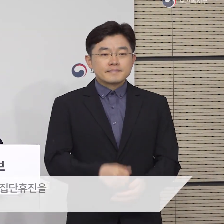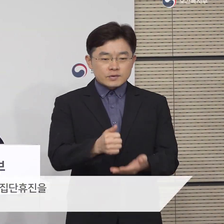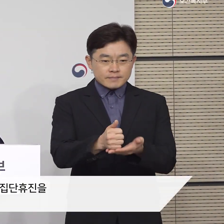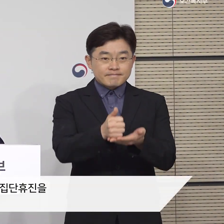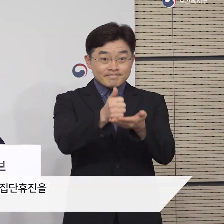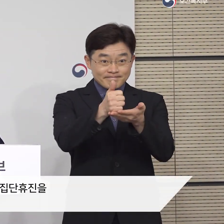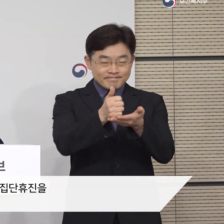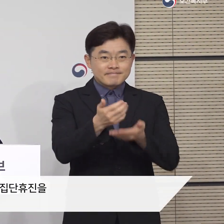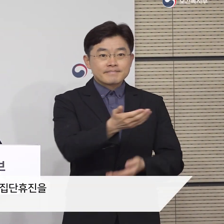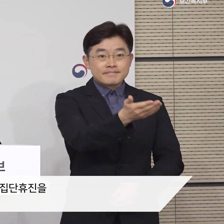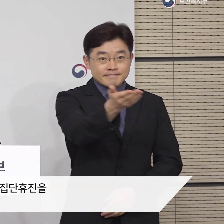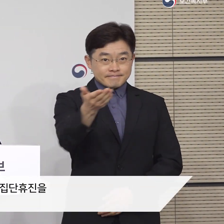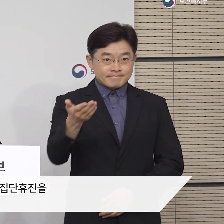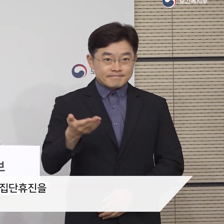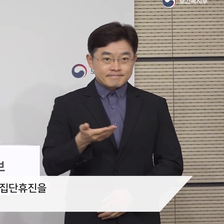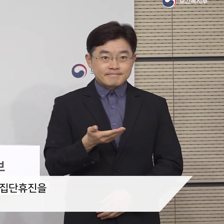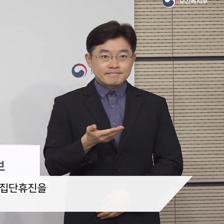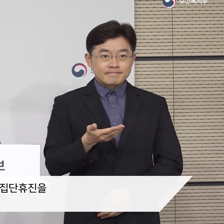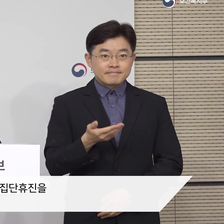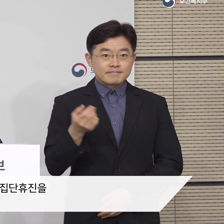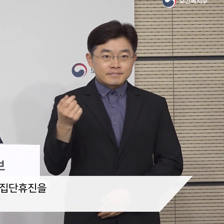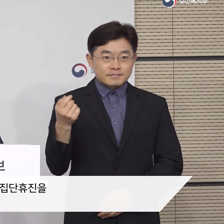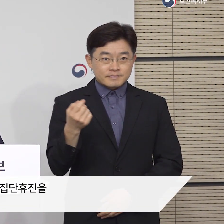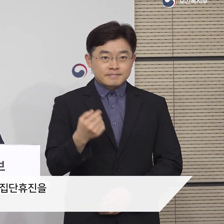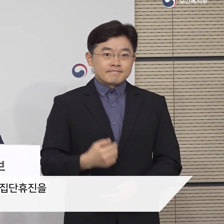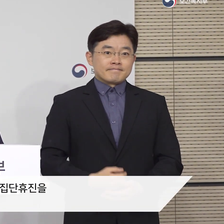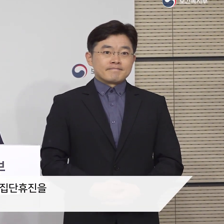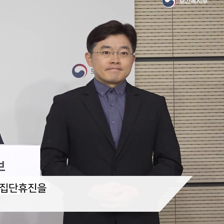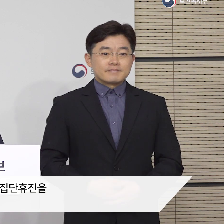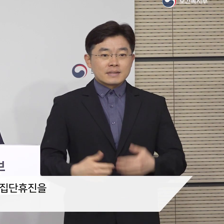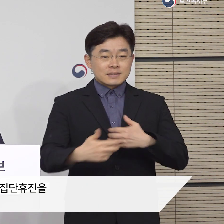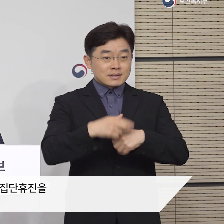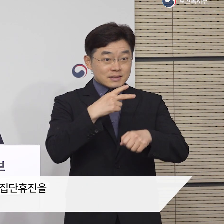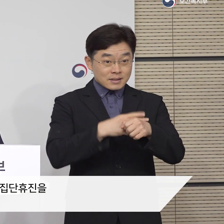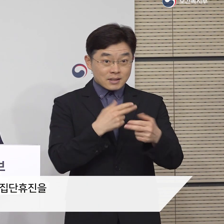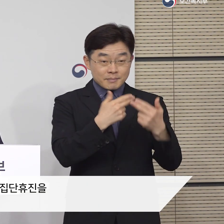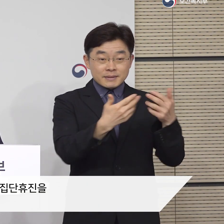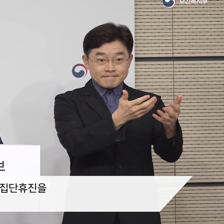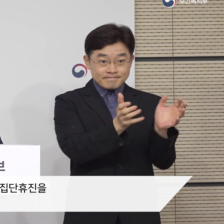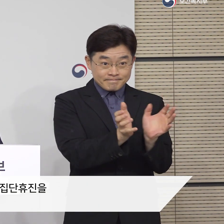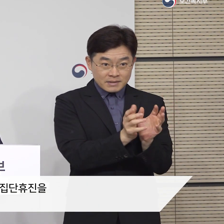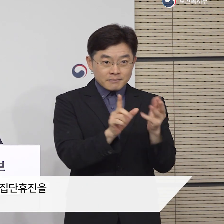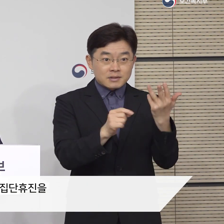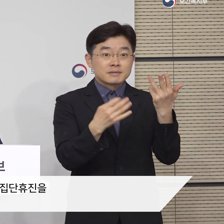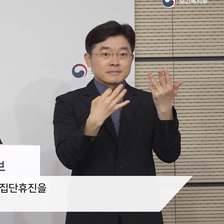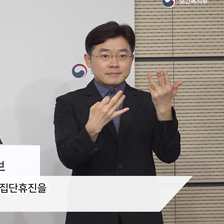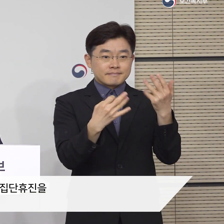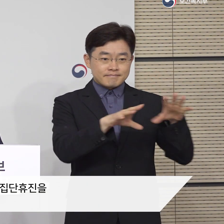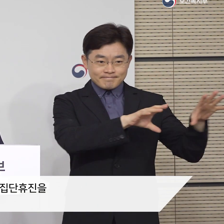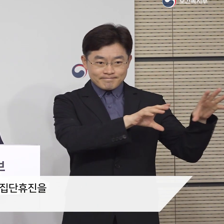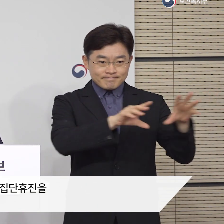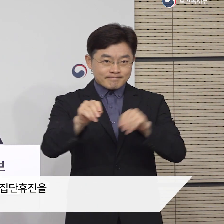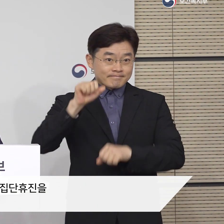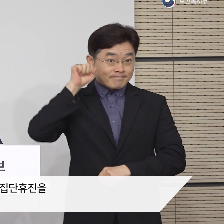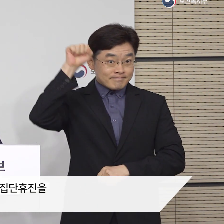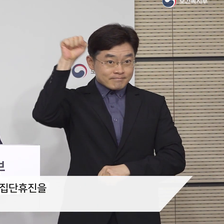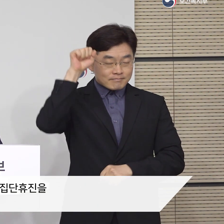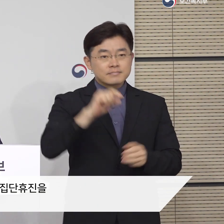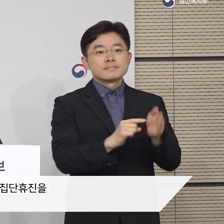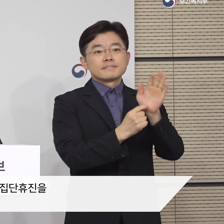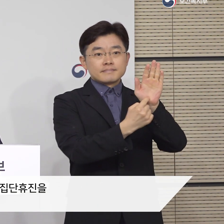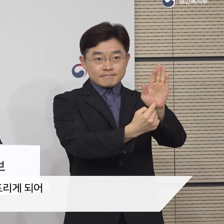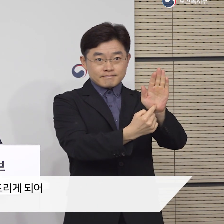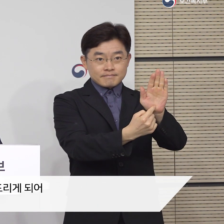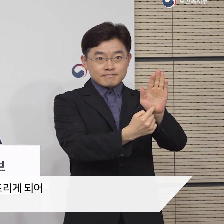존경하는 국민 여러분, 의사협회가 14일 집단휴진을 결행하겠다는 발표를